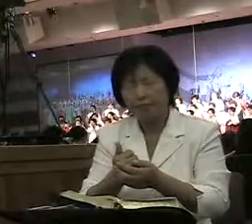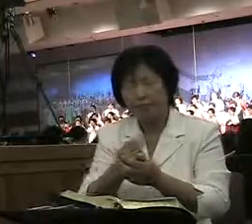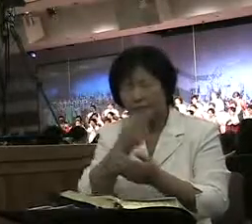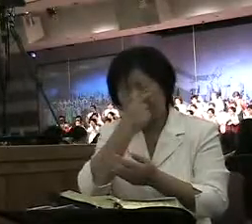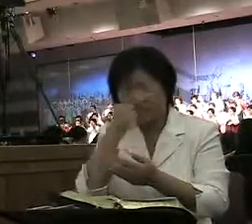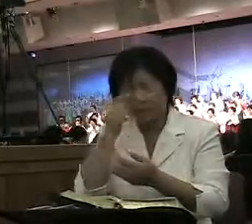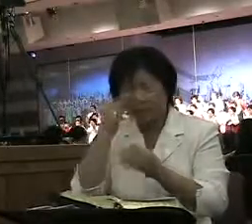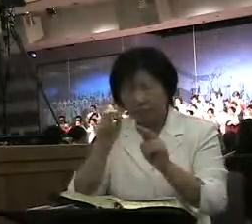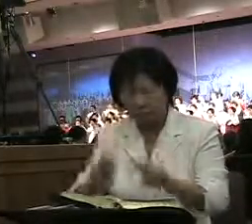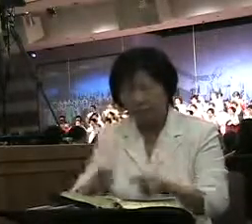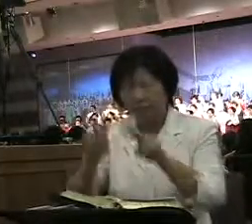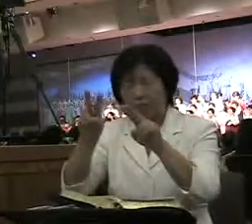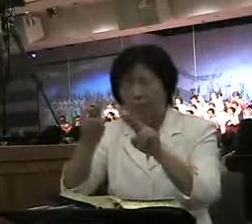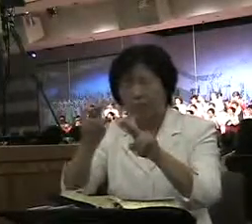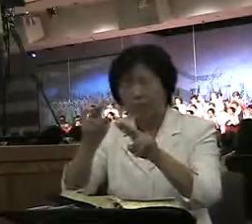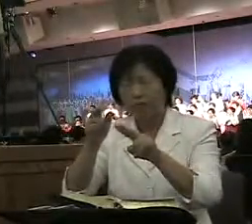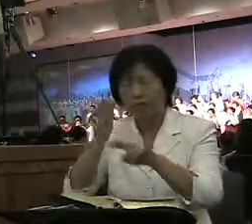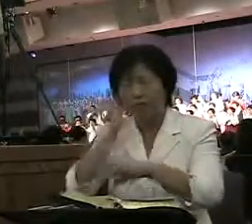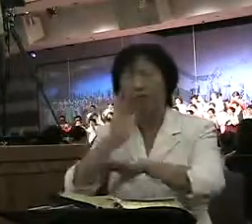눈을 들어 하늘을 보며